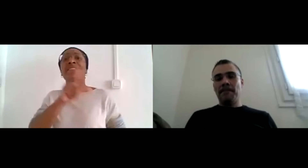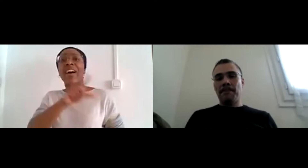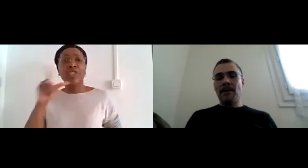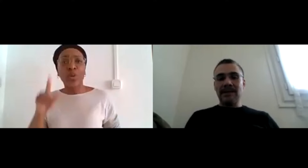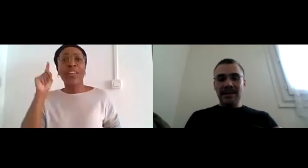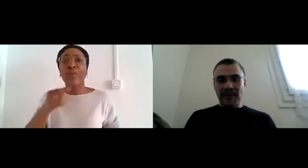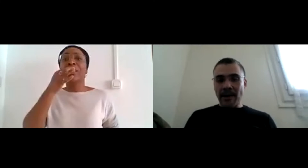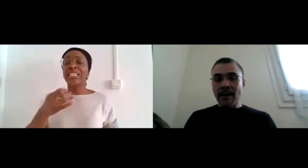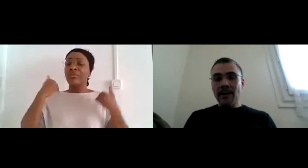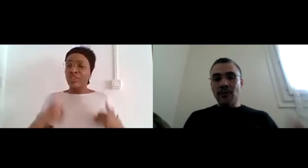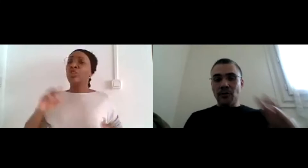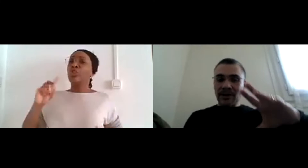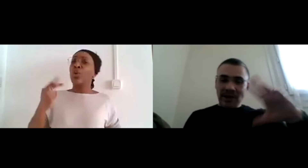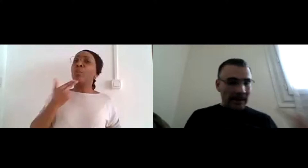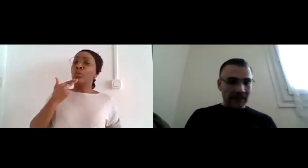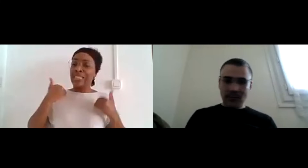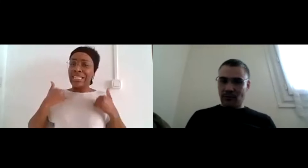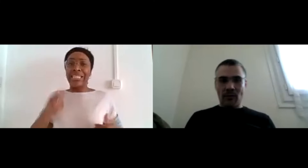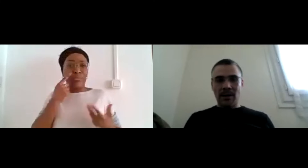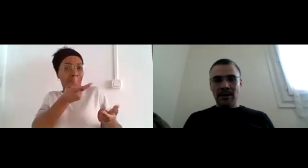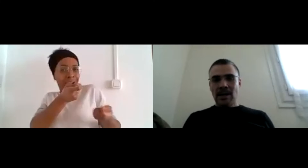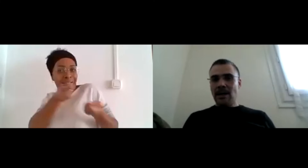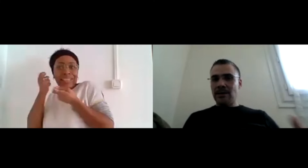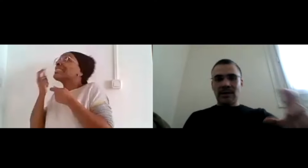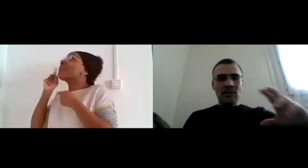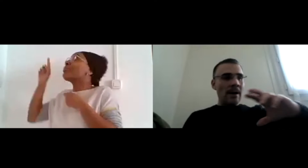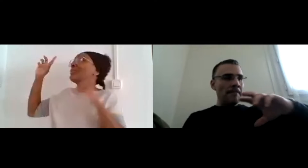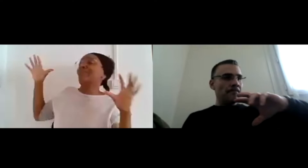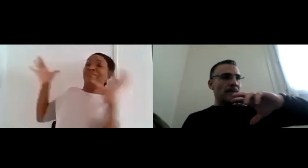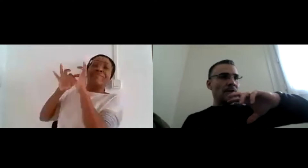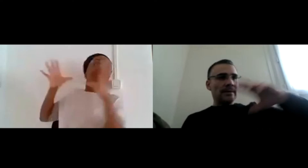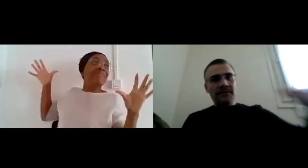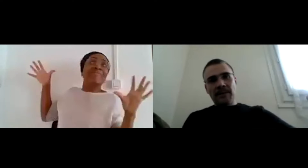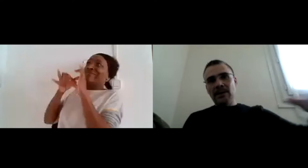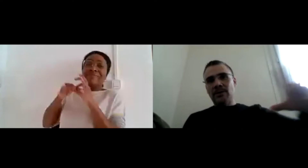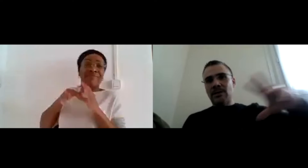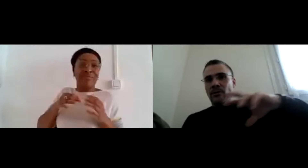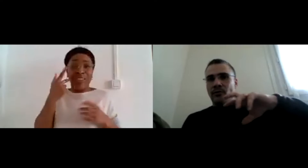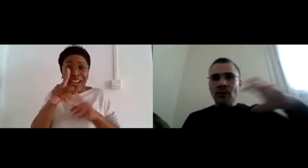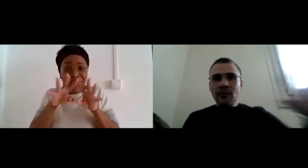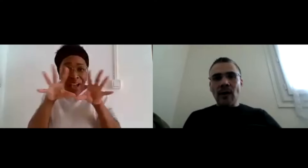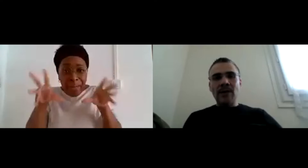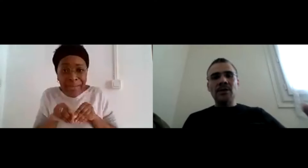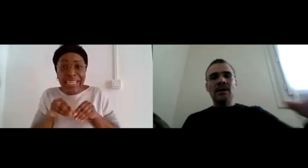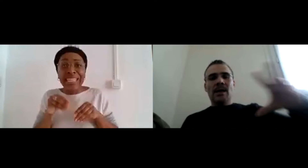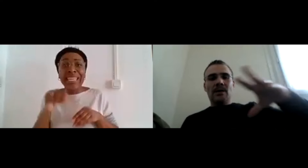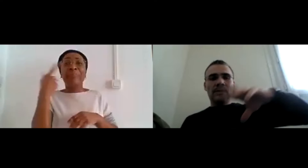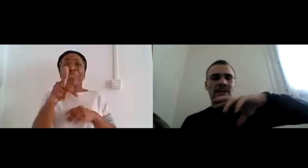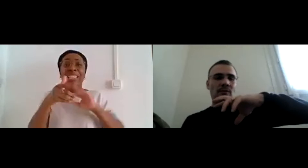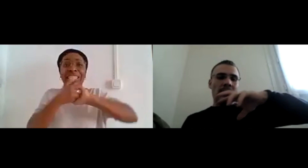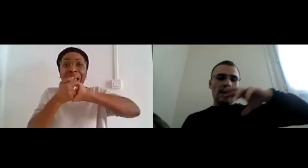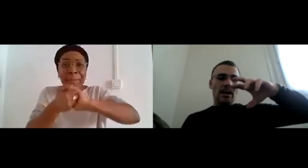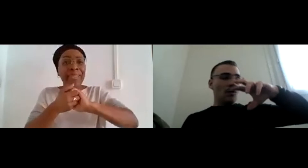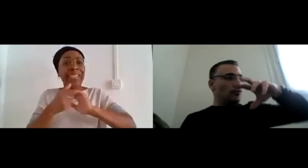t'utiliser dans des sphères que Dieu a déjà prévues pour toi, que ce soit dans ta famille, que ce soit dans ton entourage, que